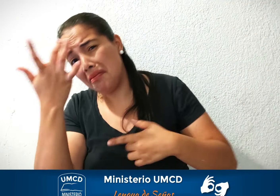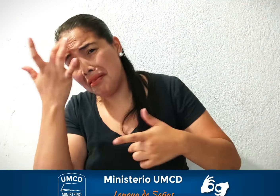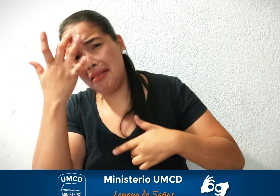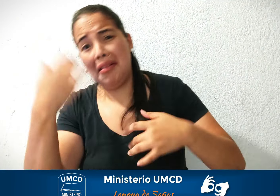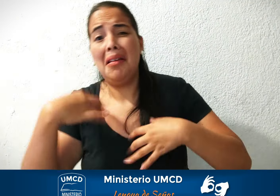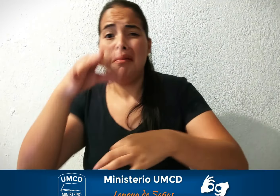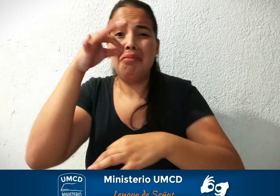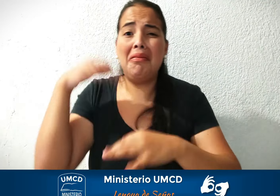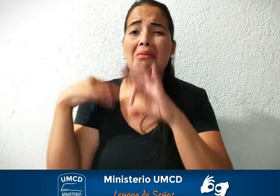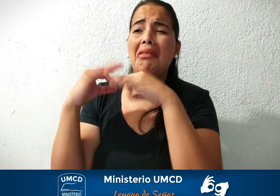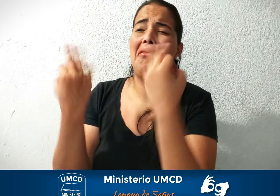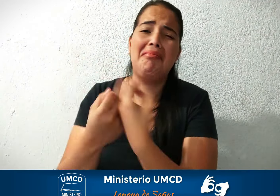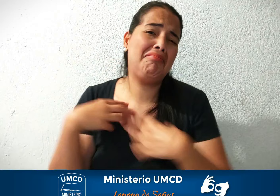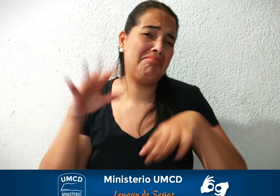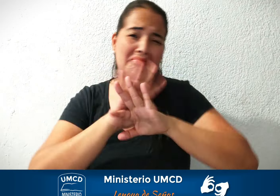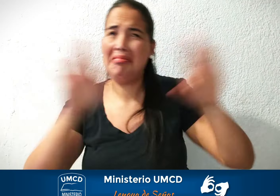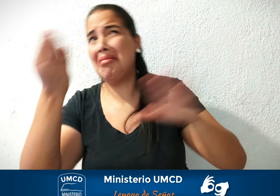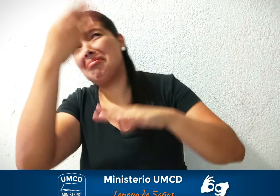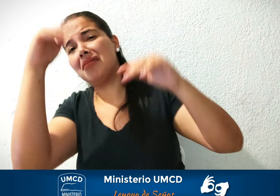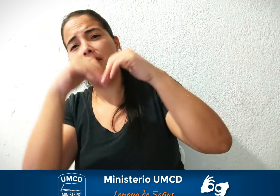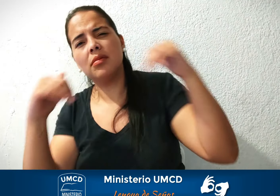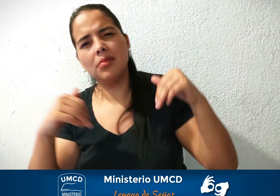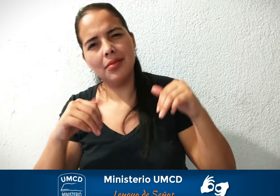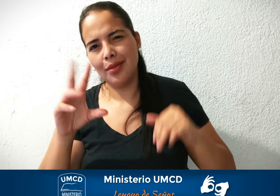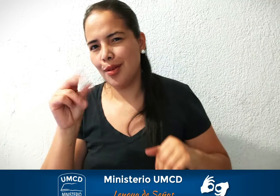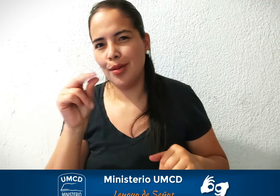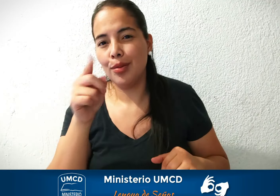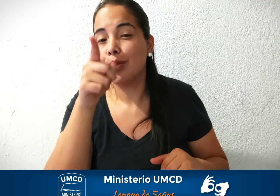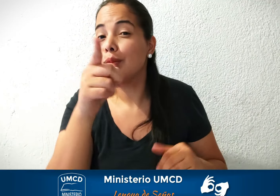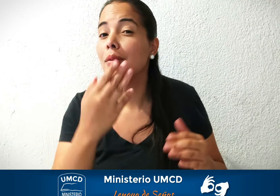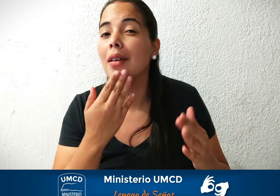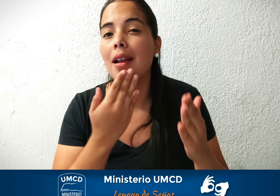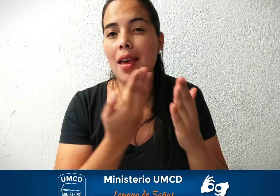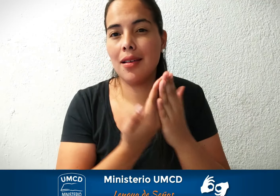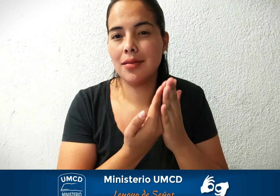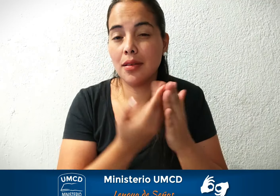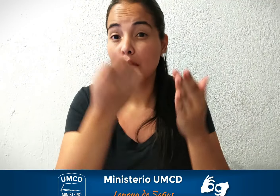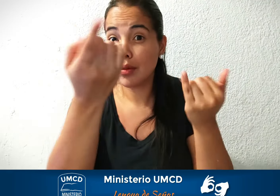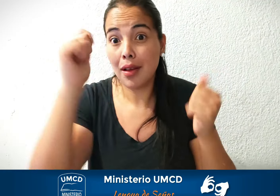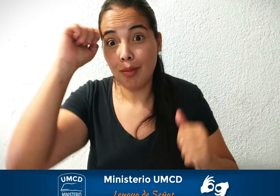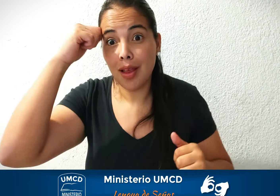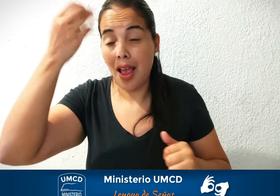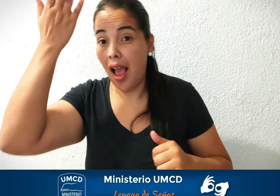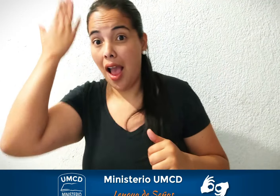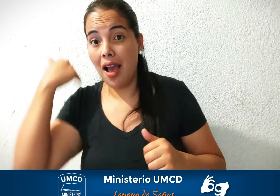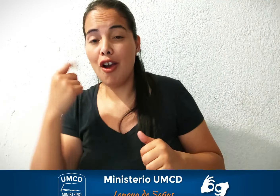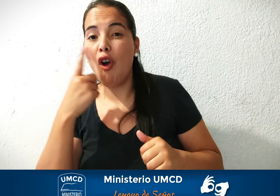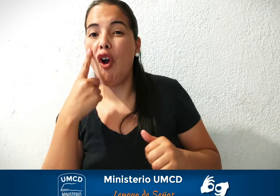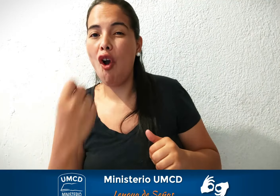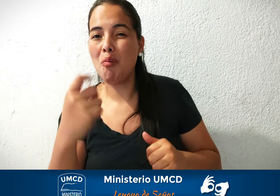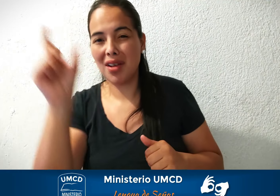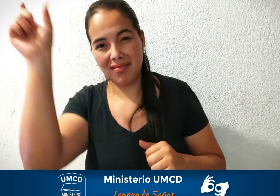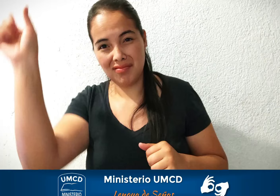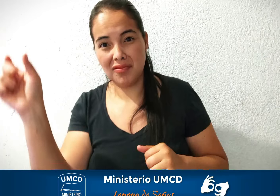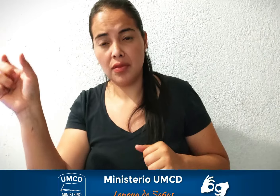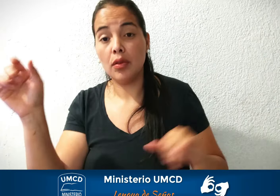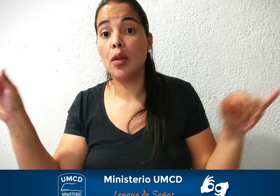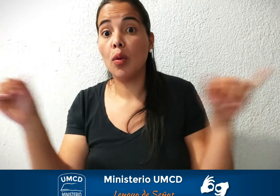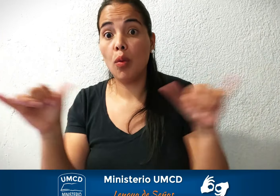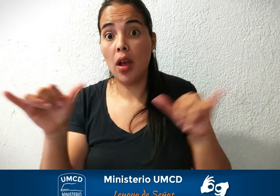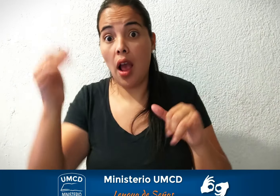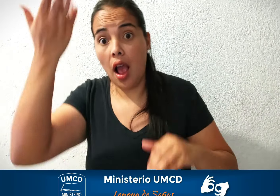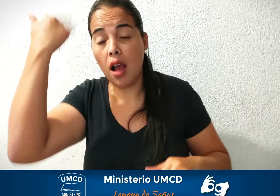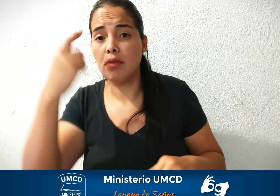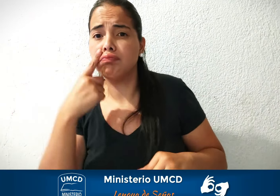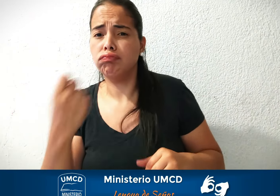Dios para que eso suceda. John Piper, un reconocido erudito cristiano,